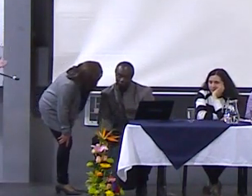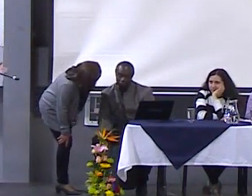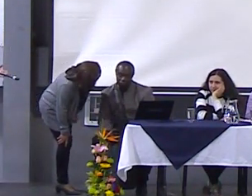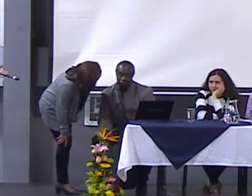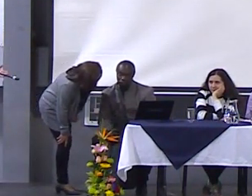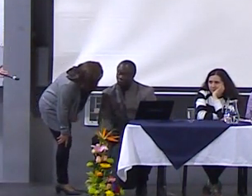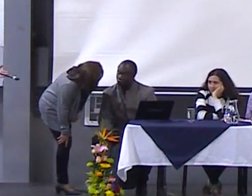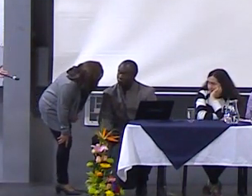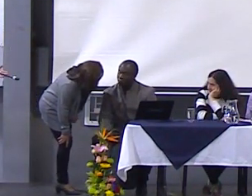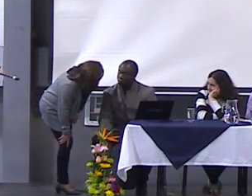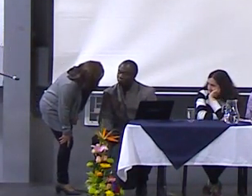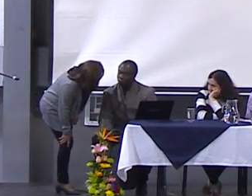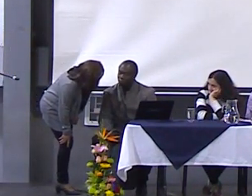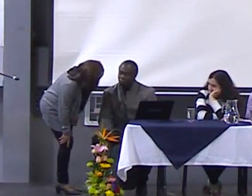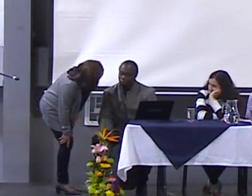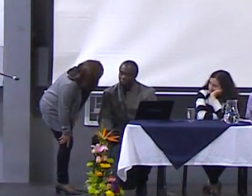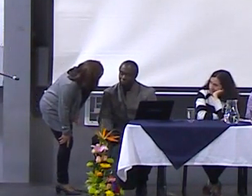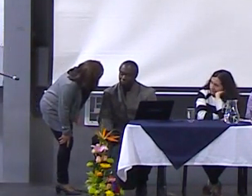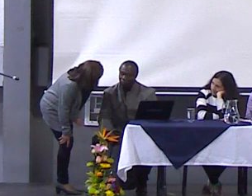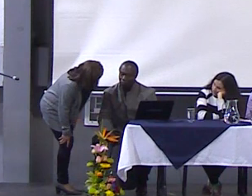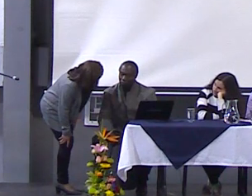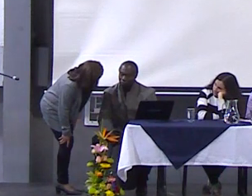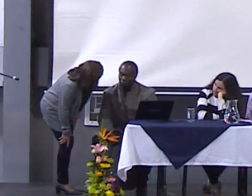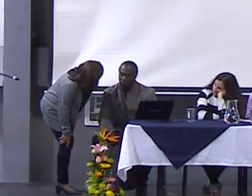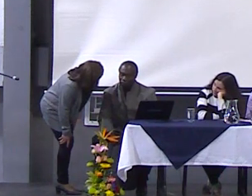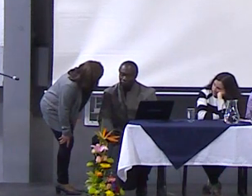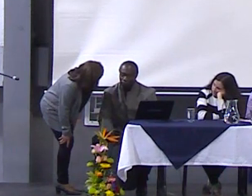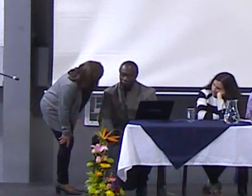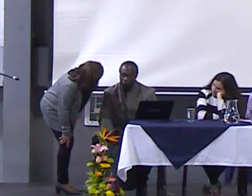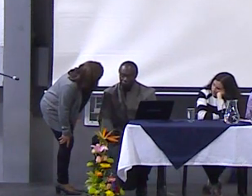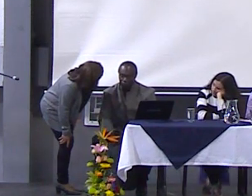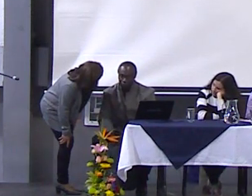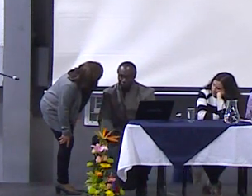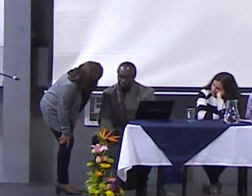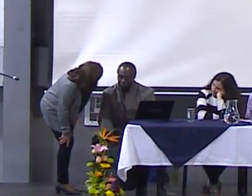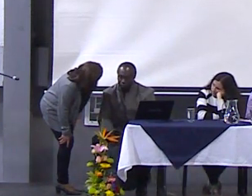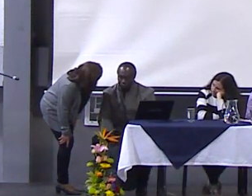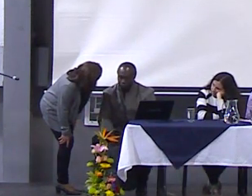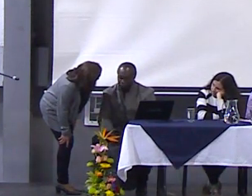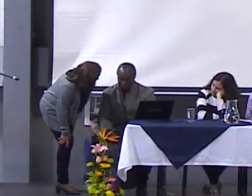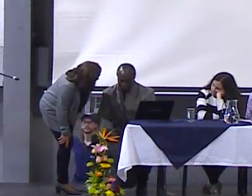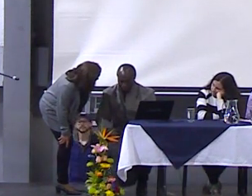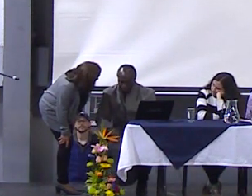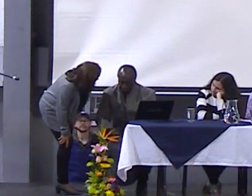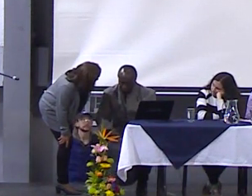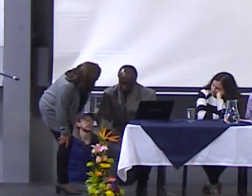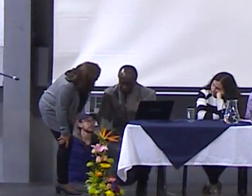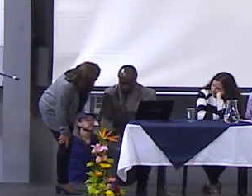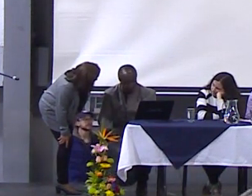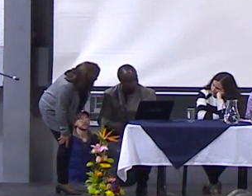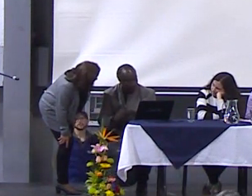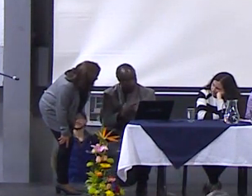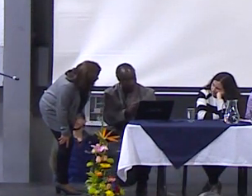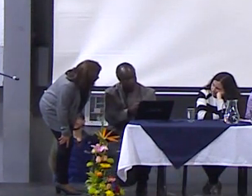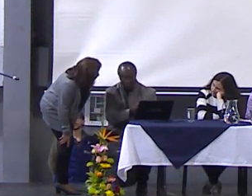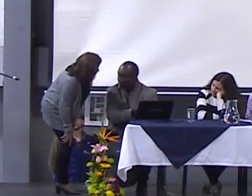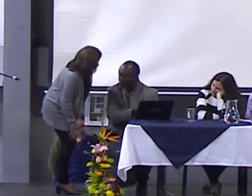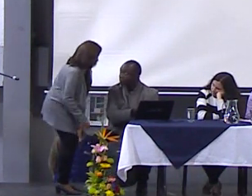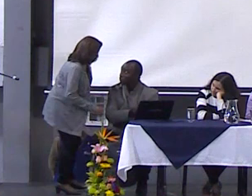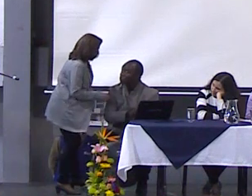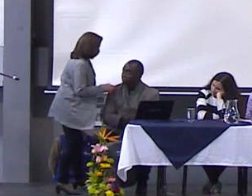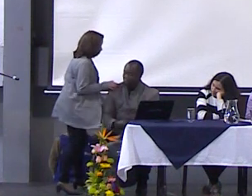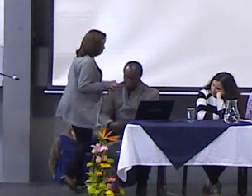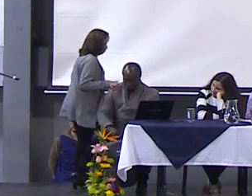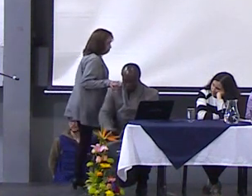pasar entonces los estudiantes para dar su como tal como se les había solicitado su opinión su